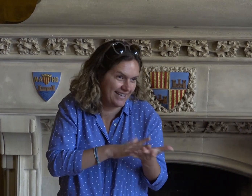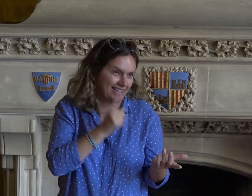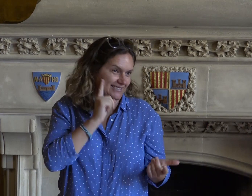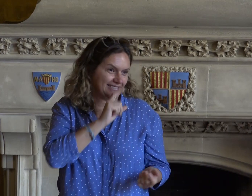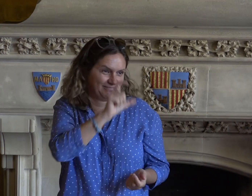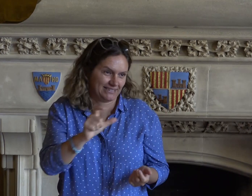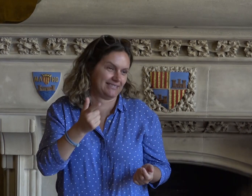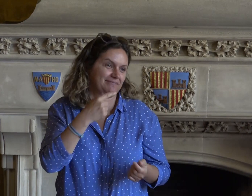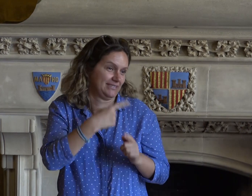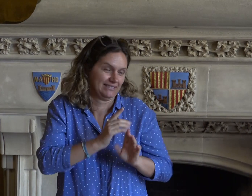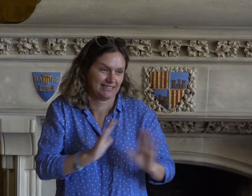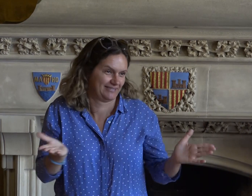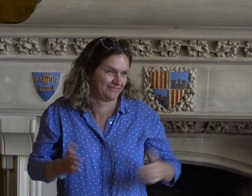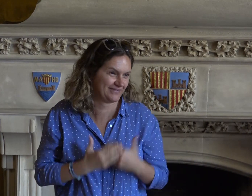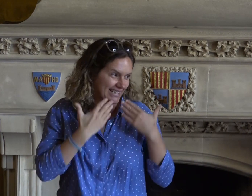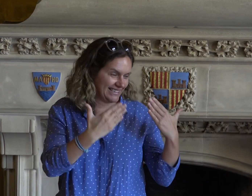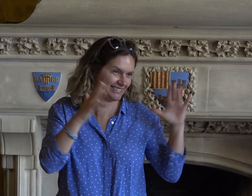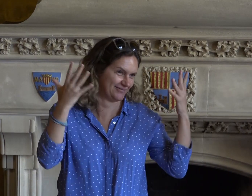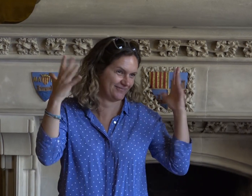de Signos y de las Personas Sordas.